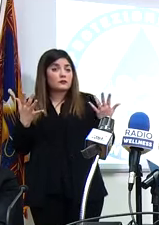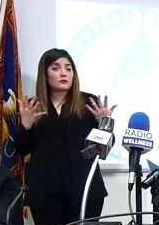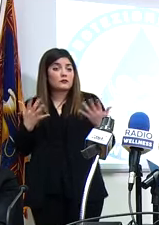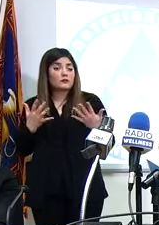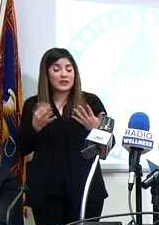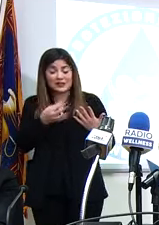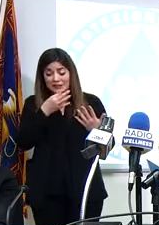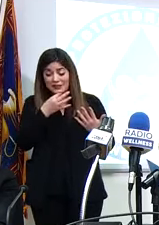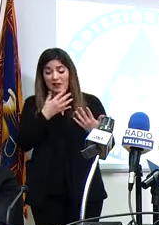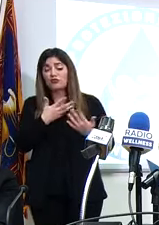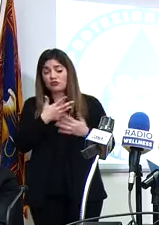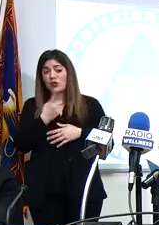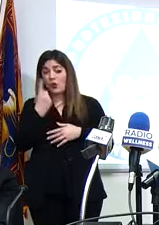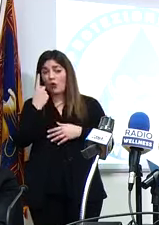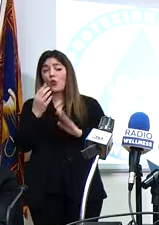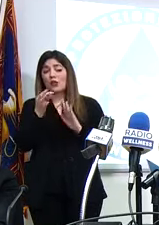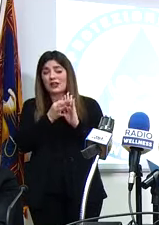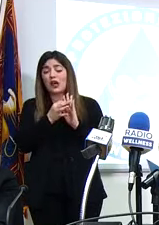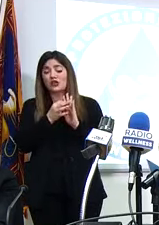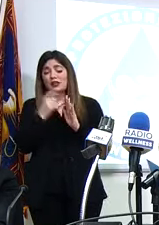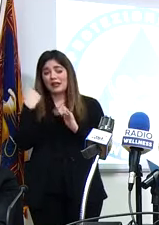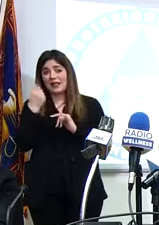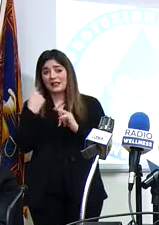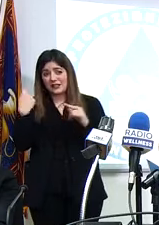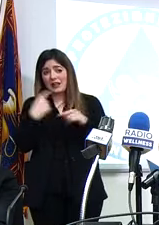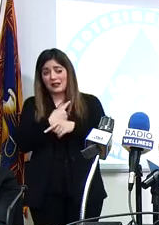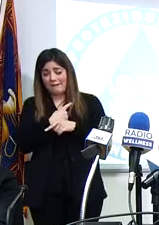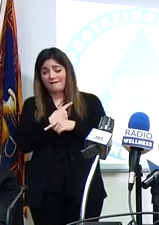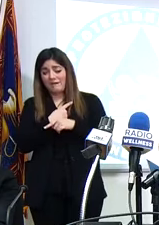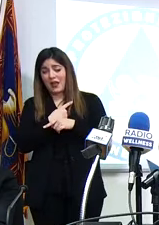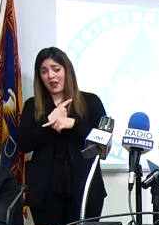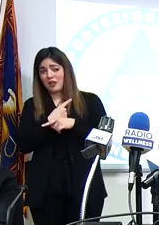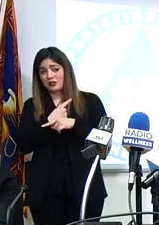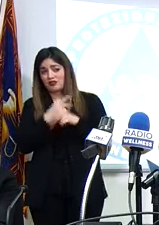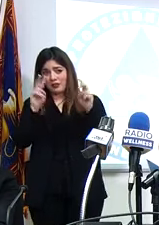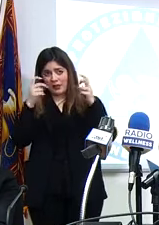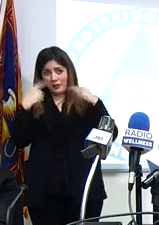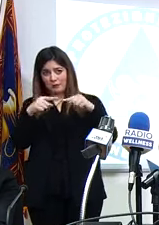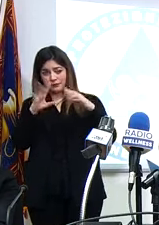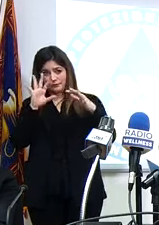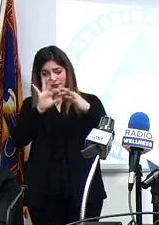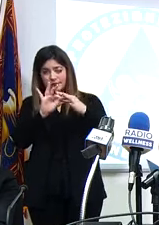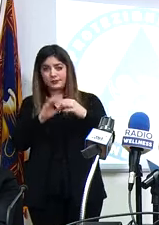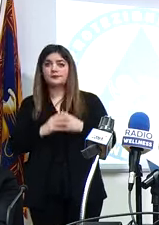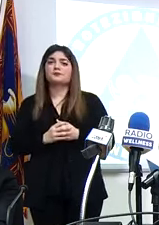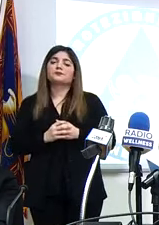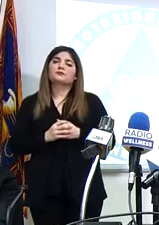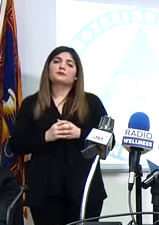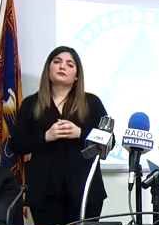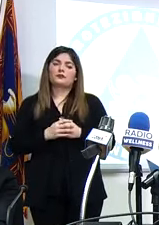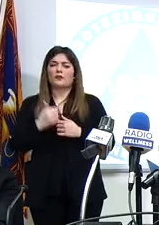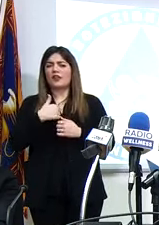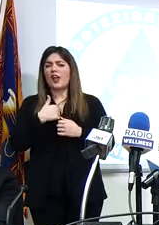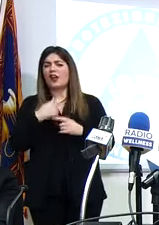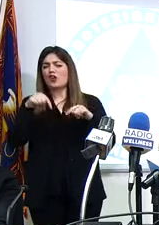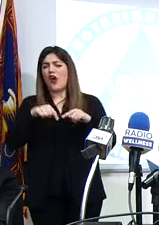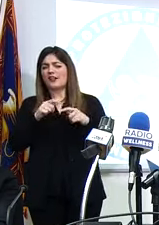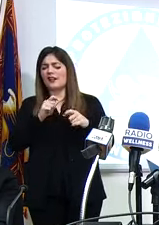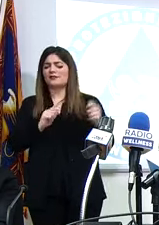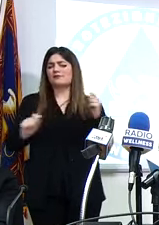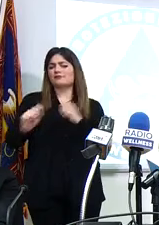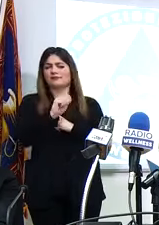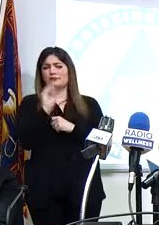C'è un dato interessante invece in merito. Una delle preoccupazioni, sono io che vi faccio la domanda, ma se io